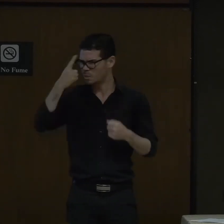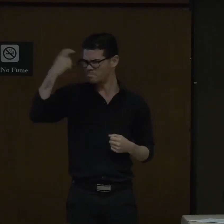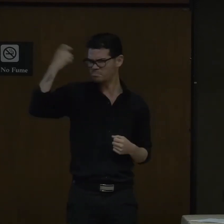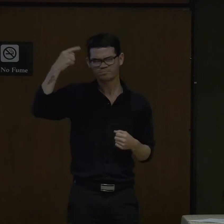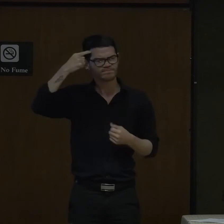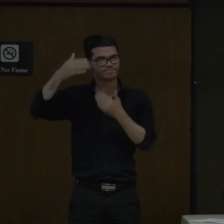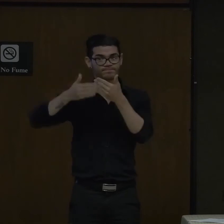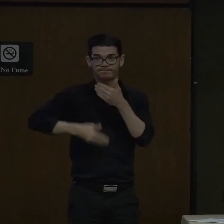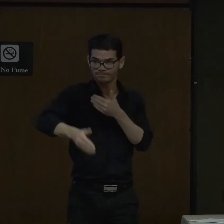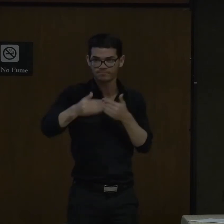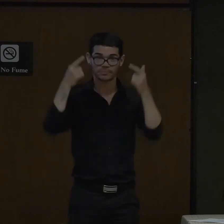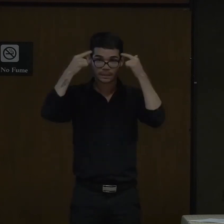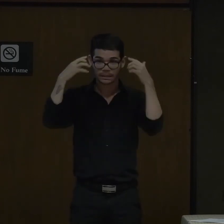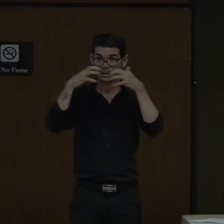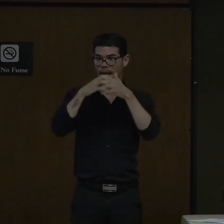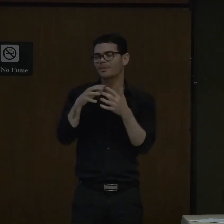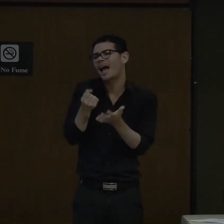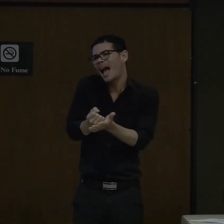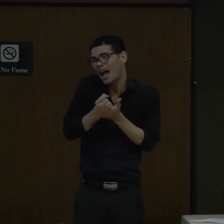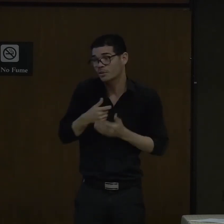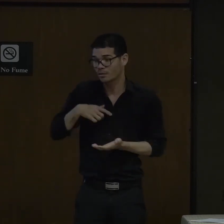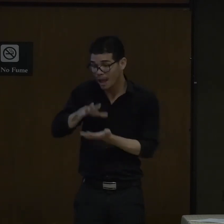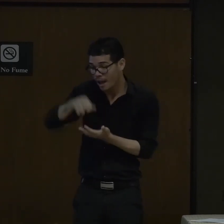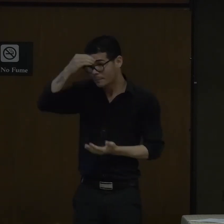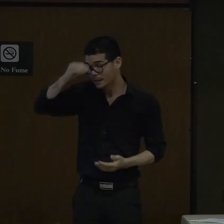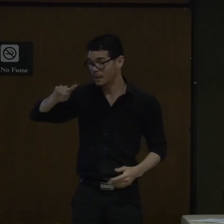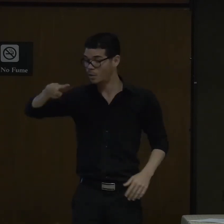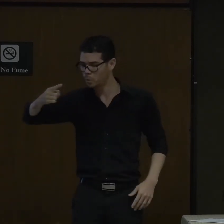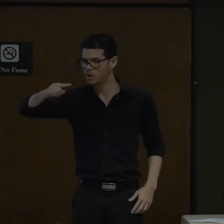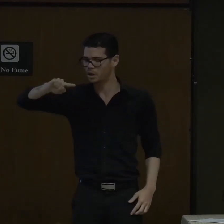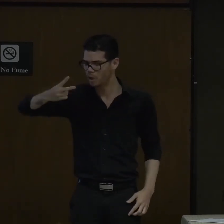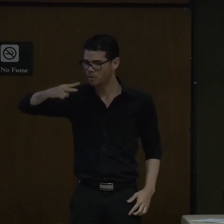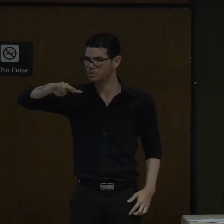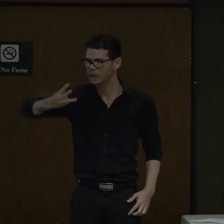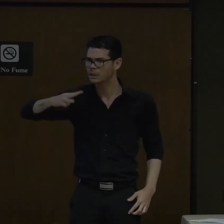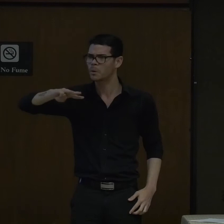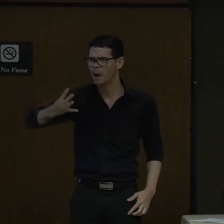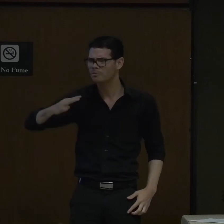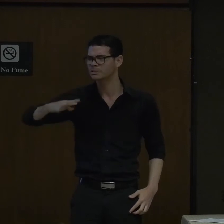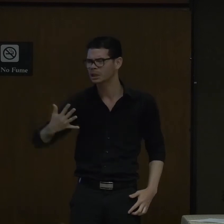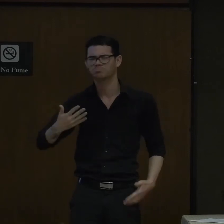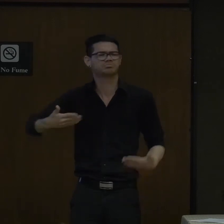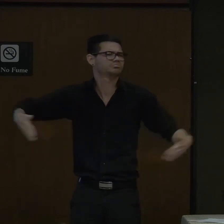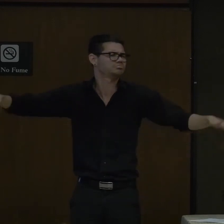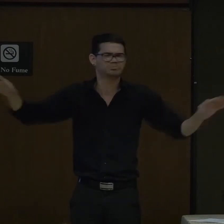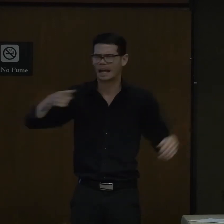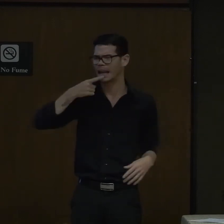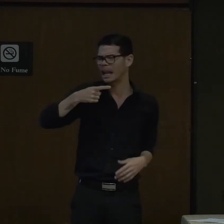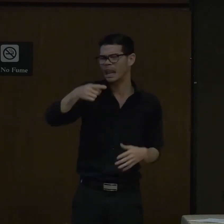aprender otras lenguas. Y esto, el estudio que cito aquí, de